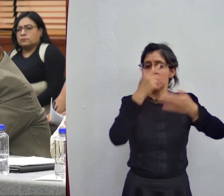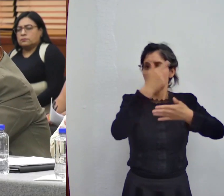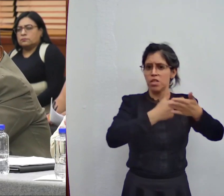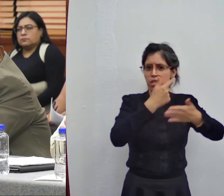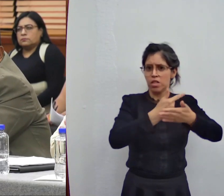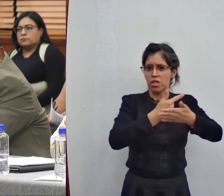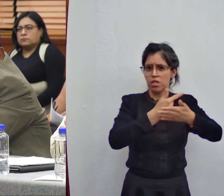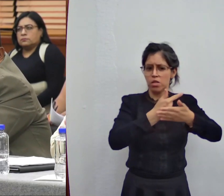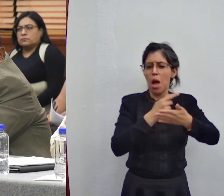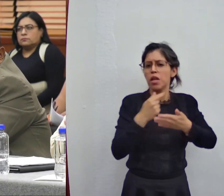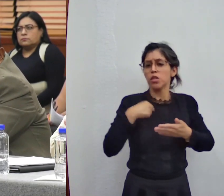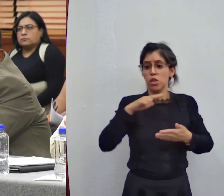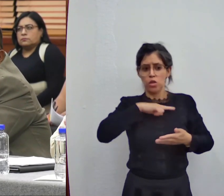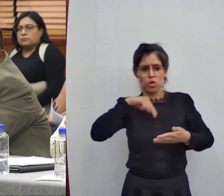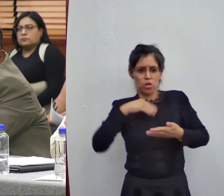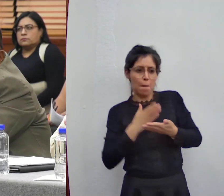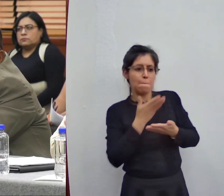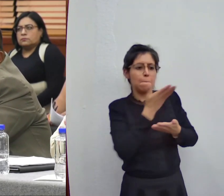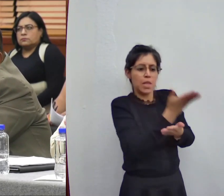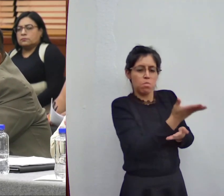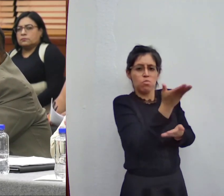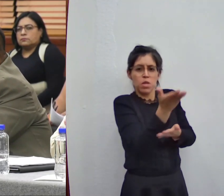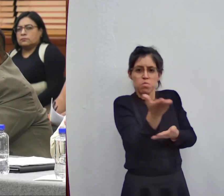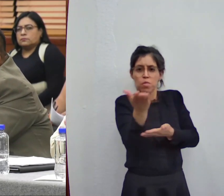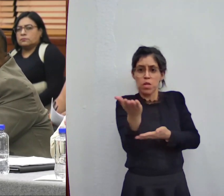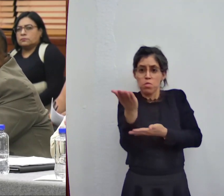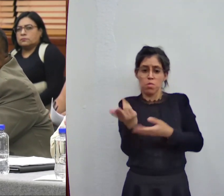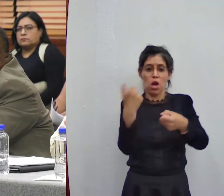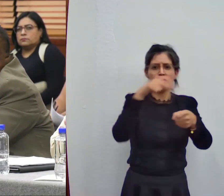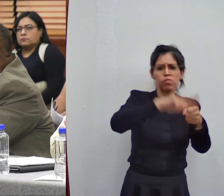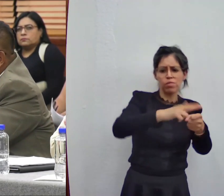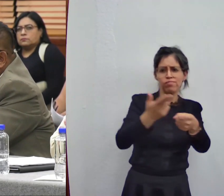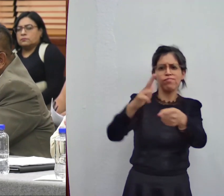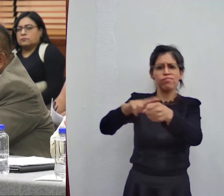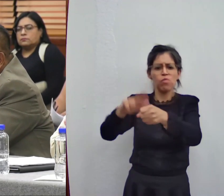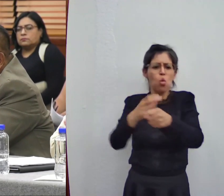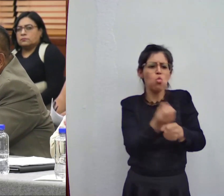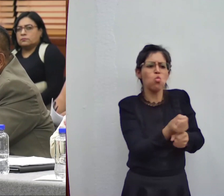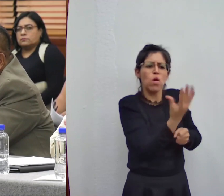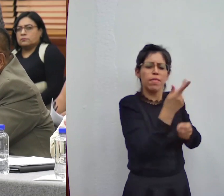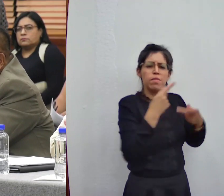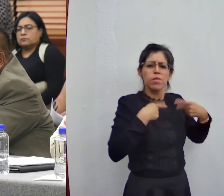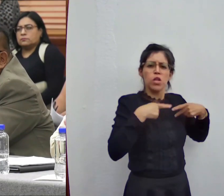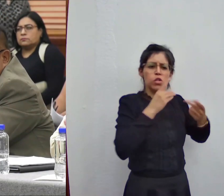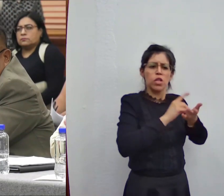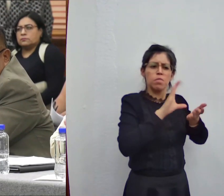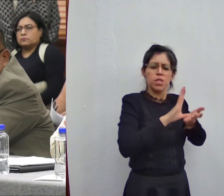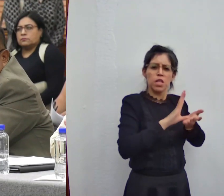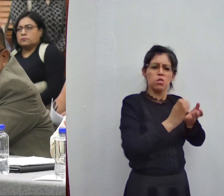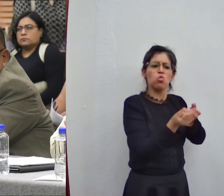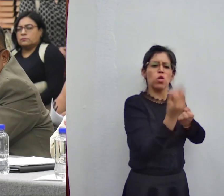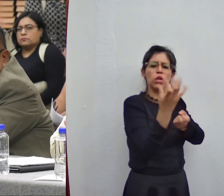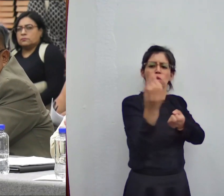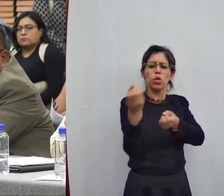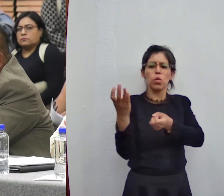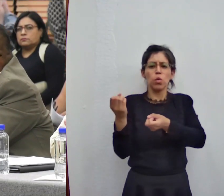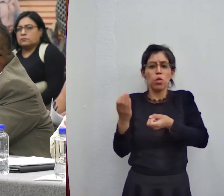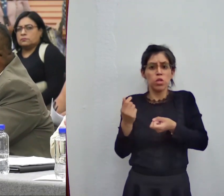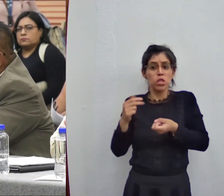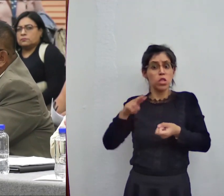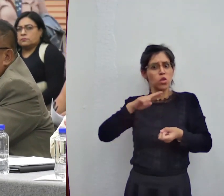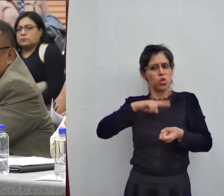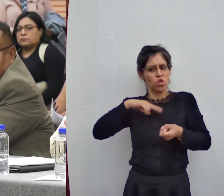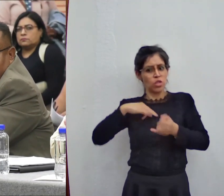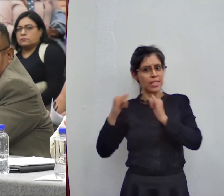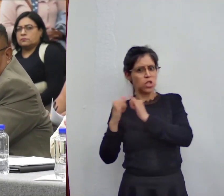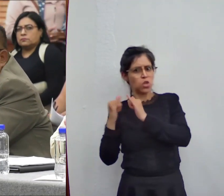al respecto, pues yo creo que de esa forma podemos ampliar un padrón que podamos tener para usarlo